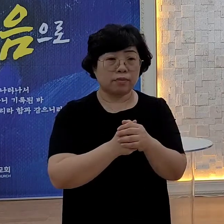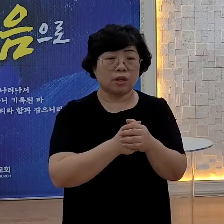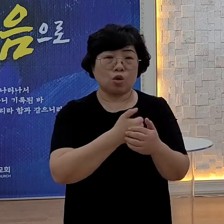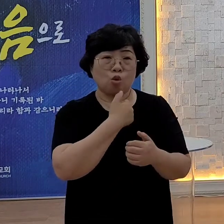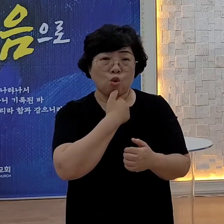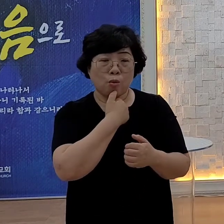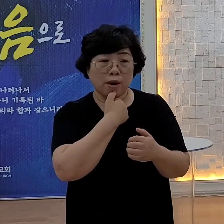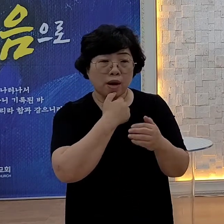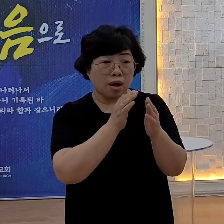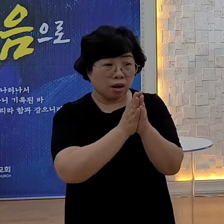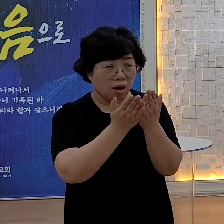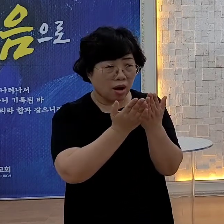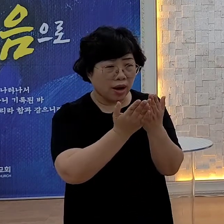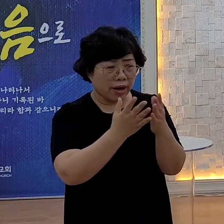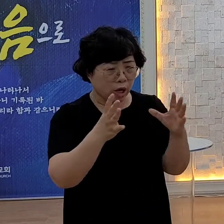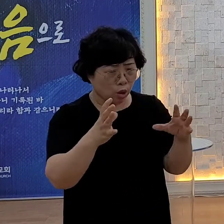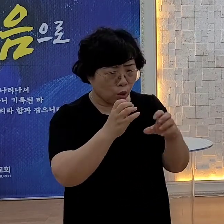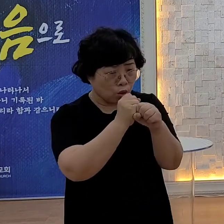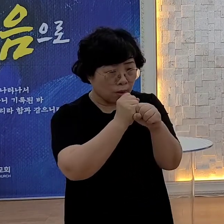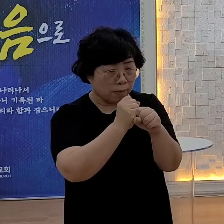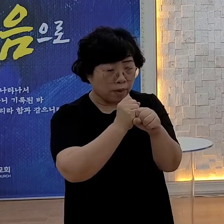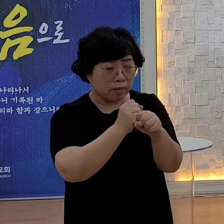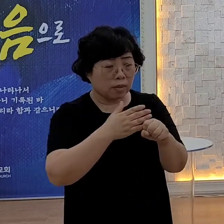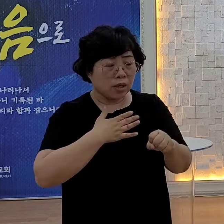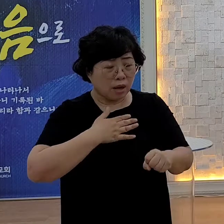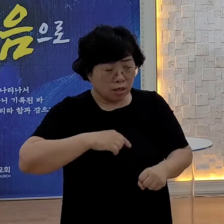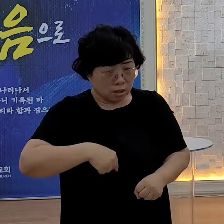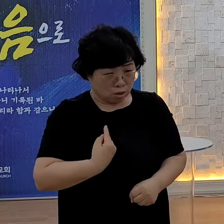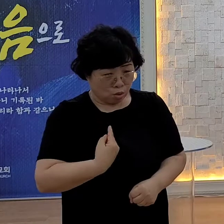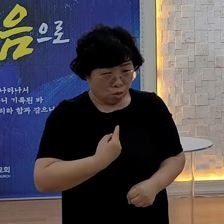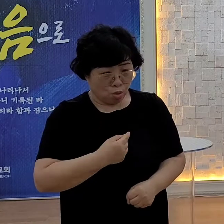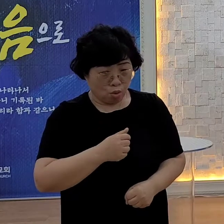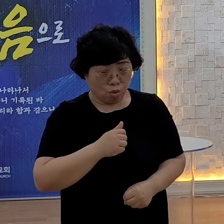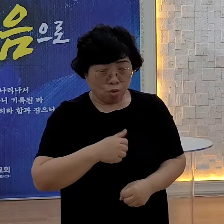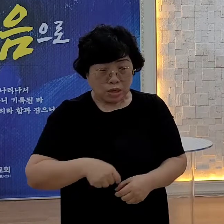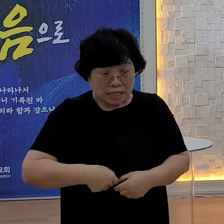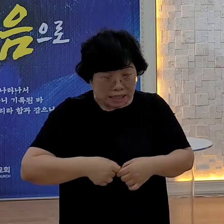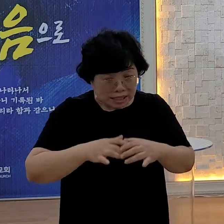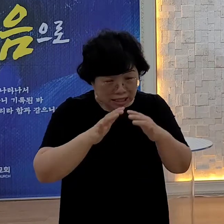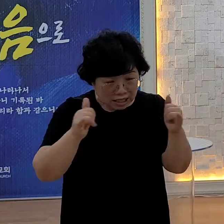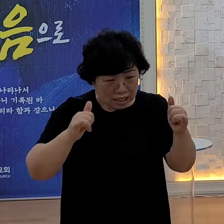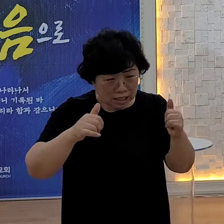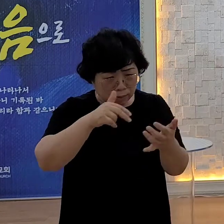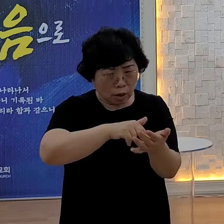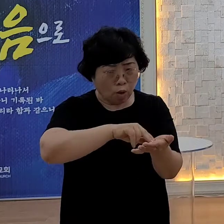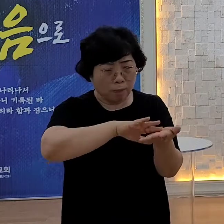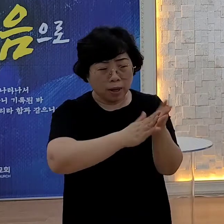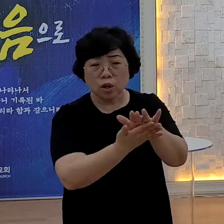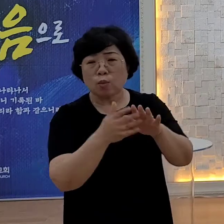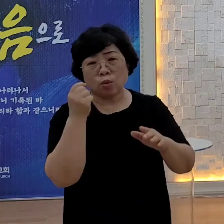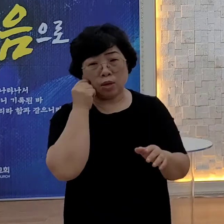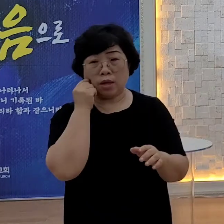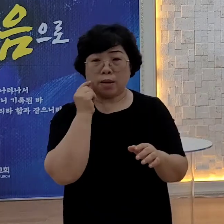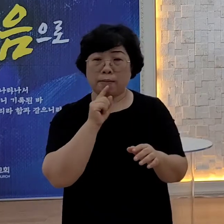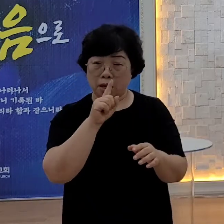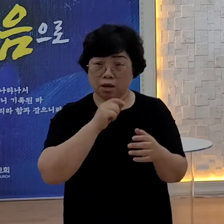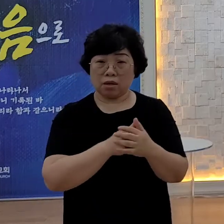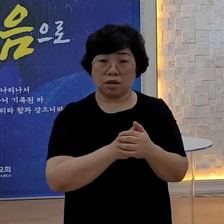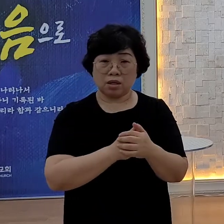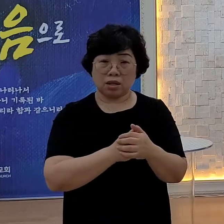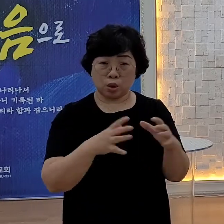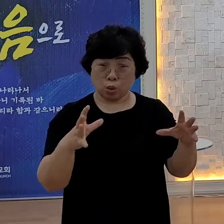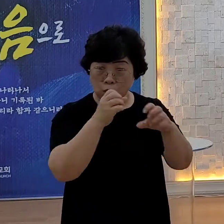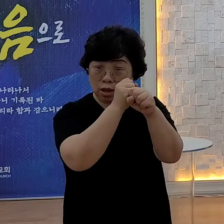핵심. 우리 스스로는 절대 우리는 어렵게 될 수가 없는 존재다 라는 뜻입니다.